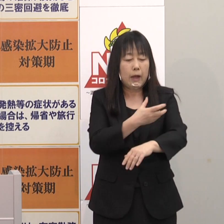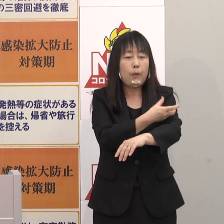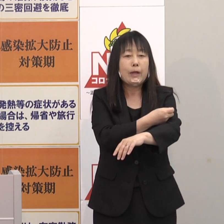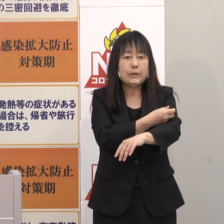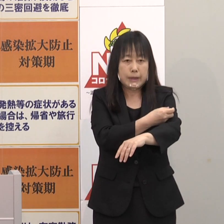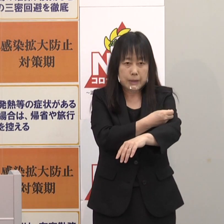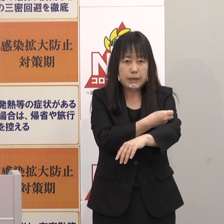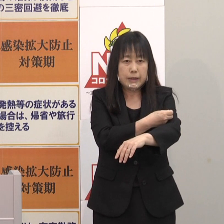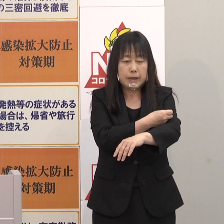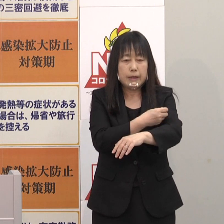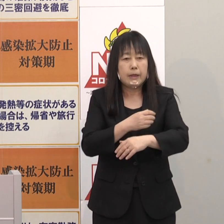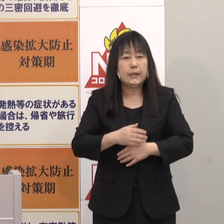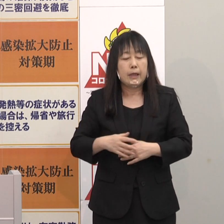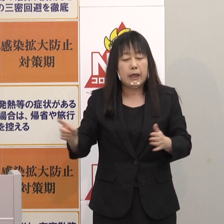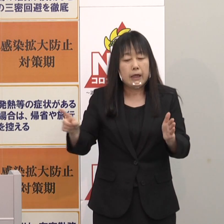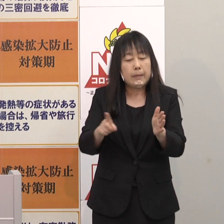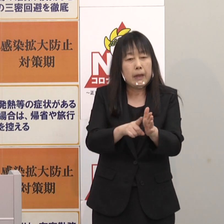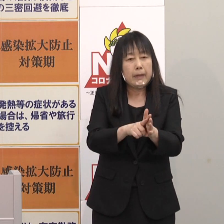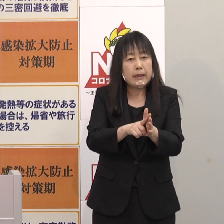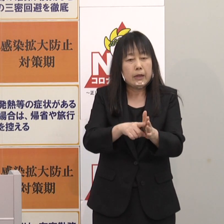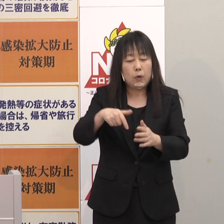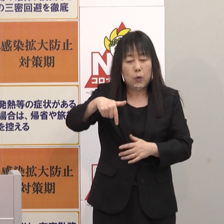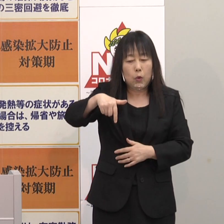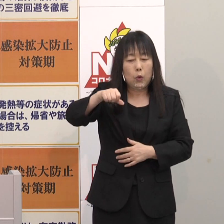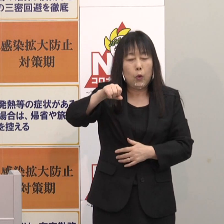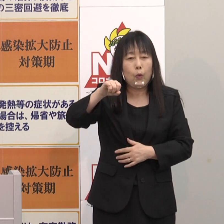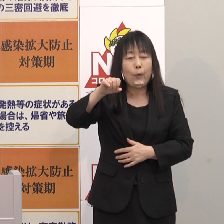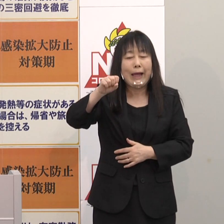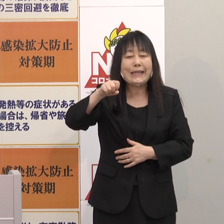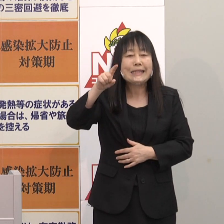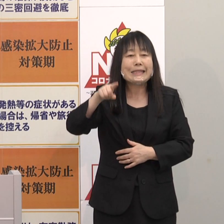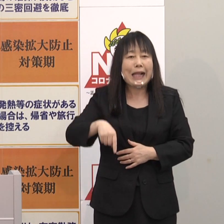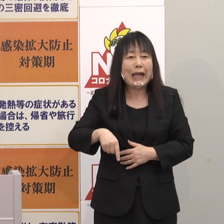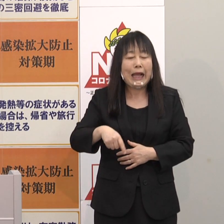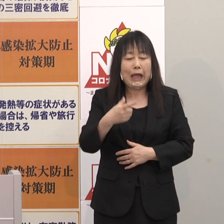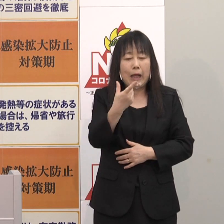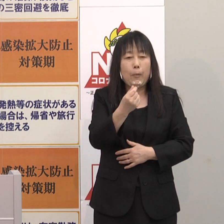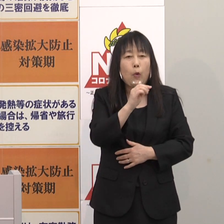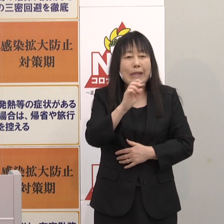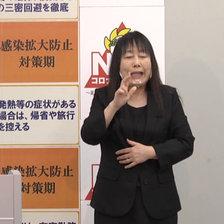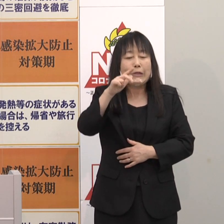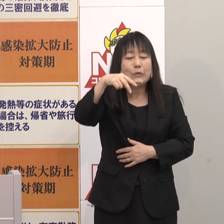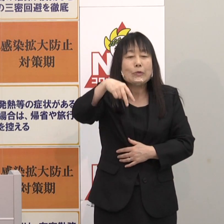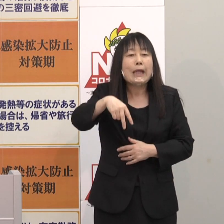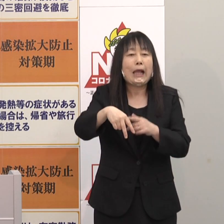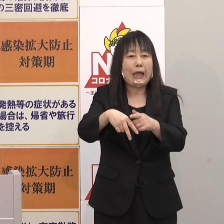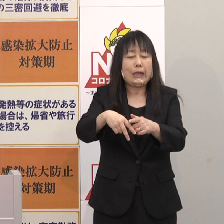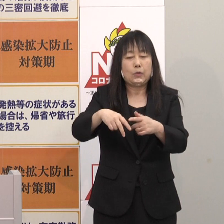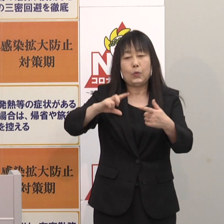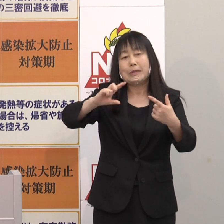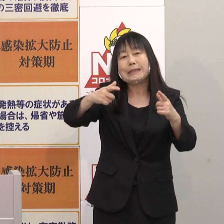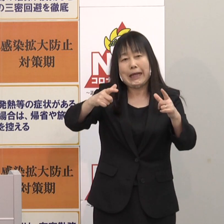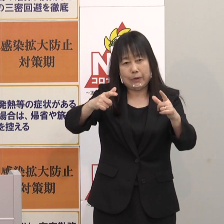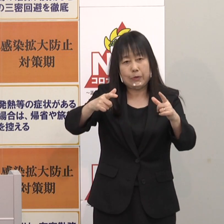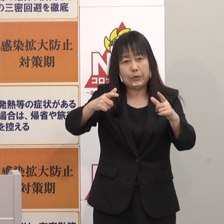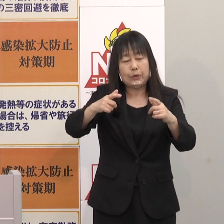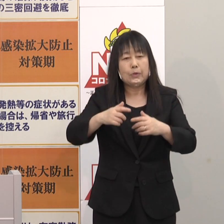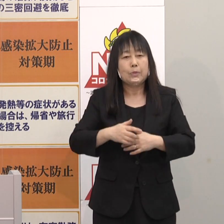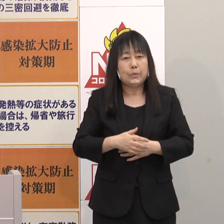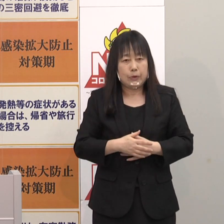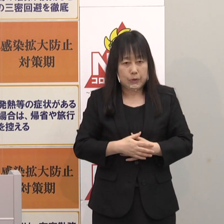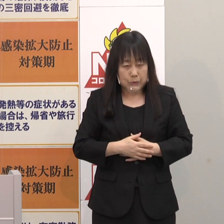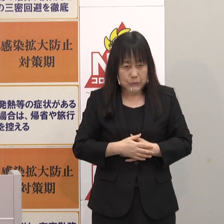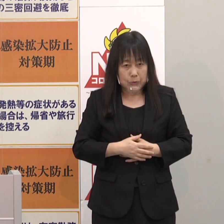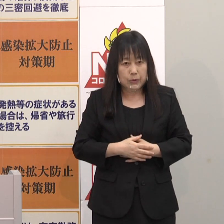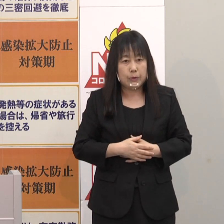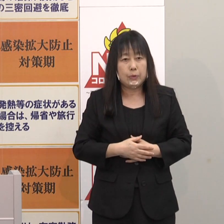デルナなどのいわゆる mRNA ワクチンとは異なって、組み換えタンパクワクチンといういわゆる不活化ワクチン